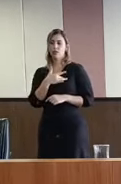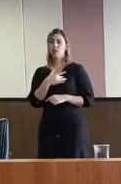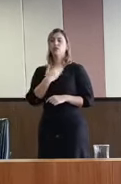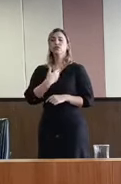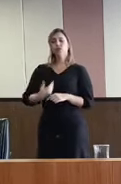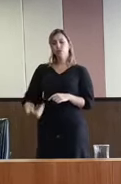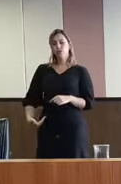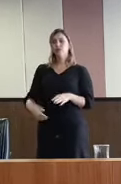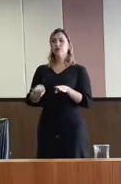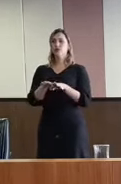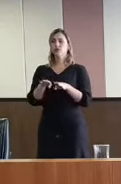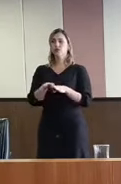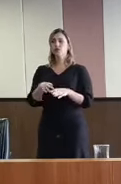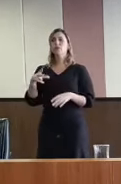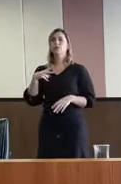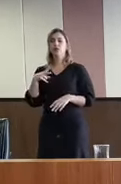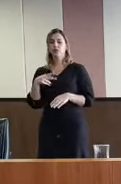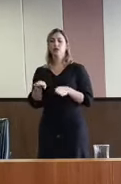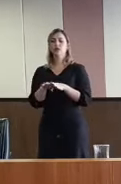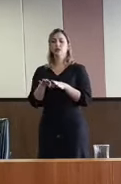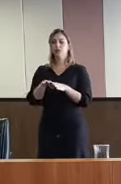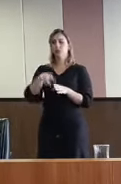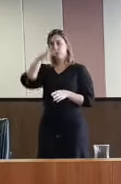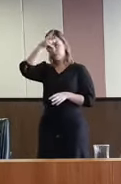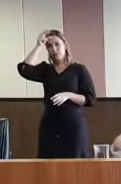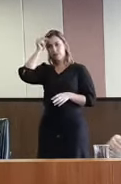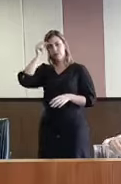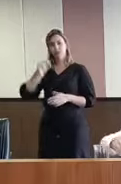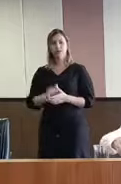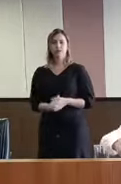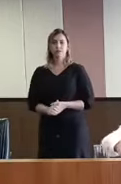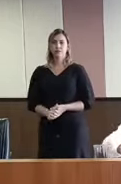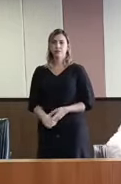governo do estado, dos governos municipais, da rede privada.